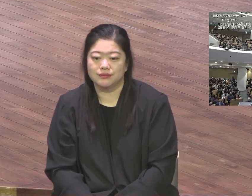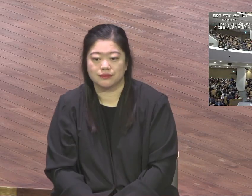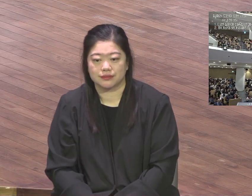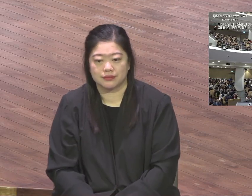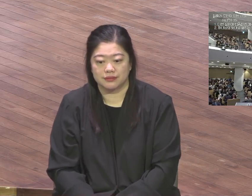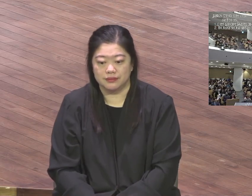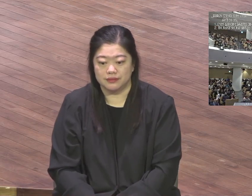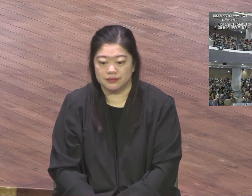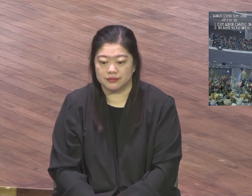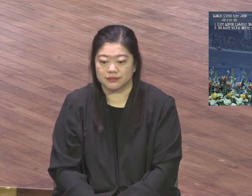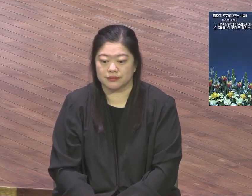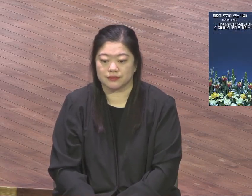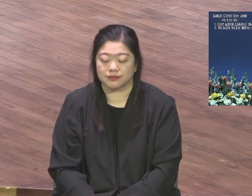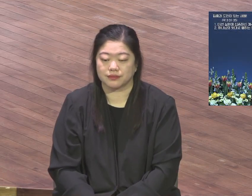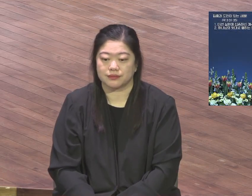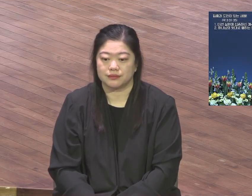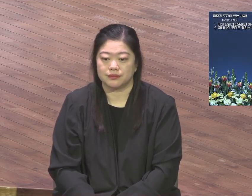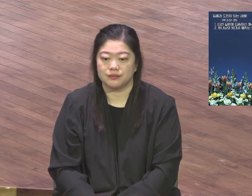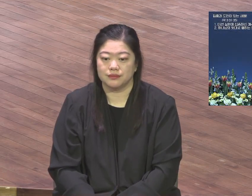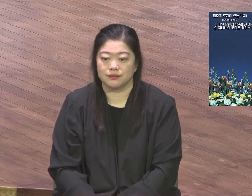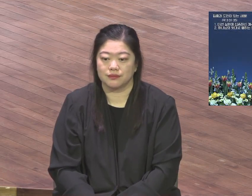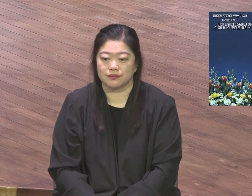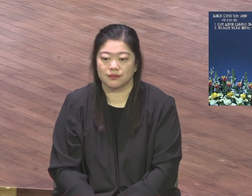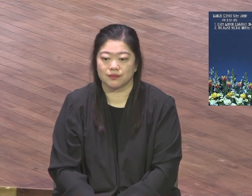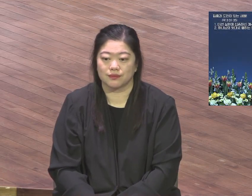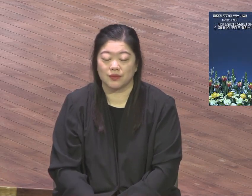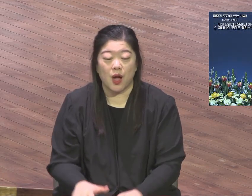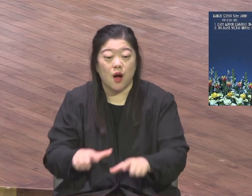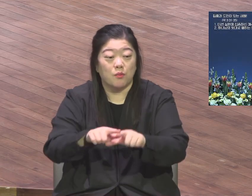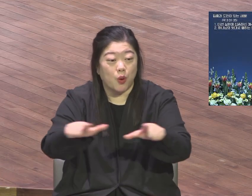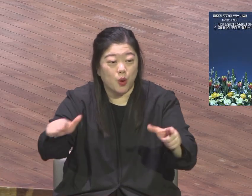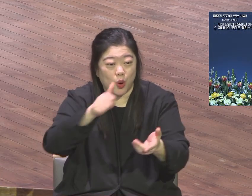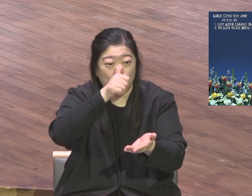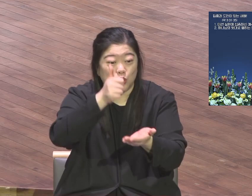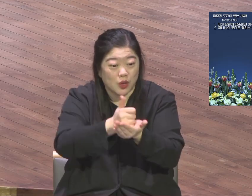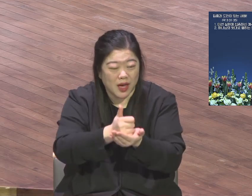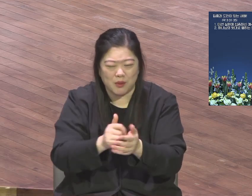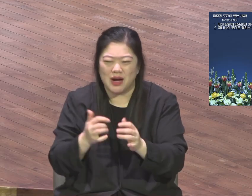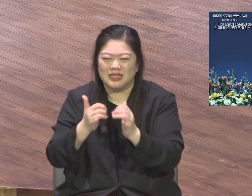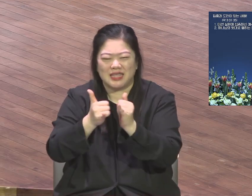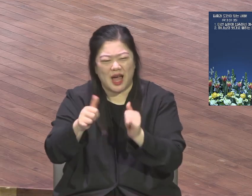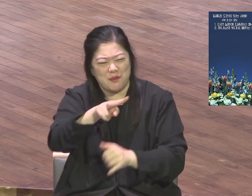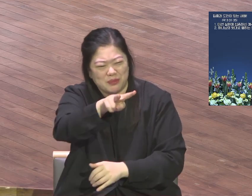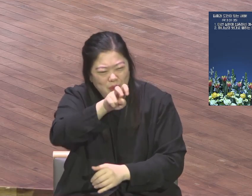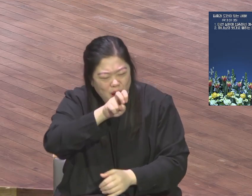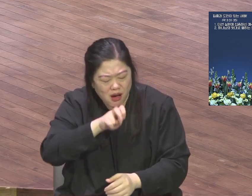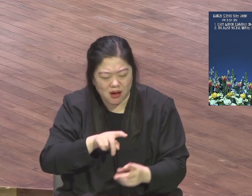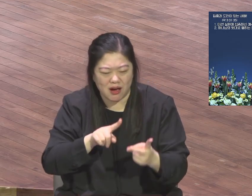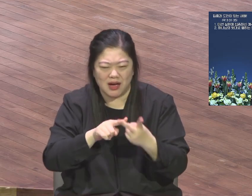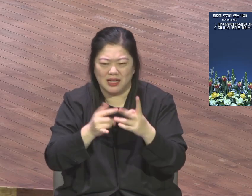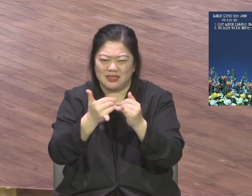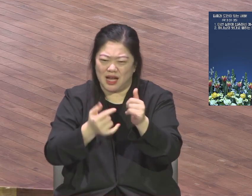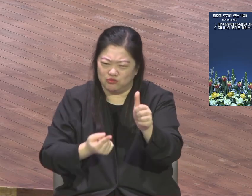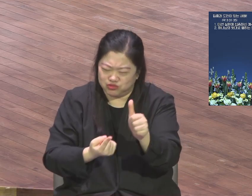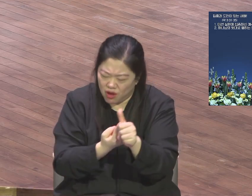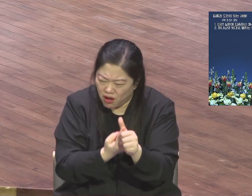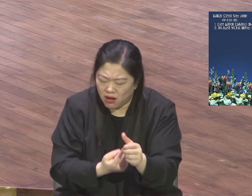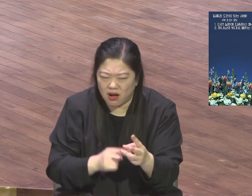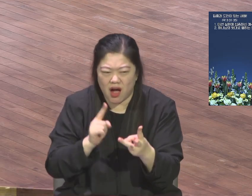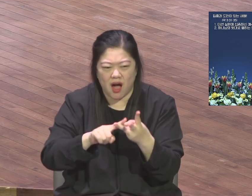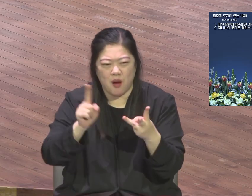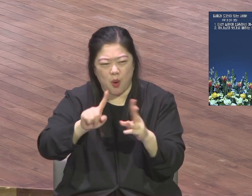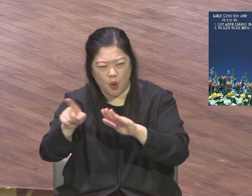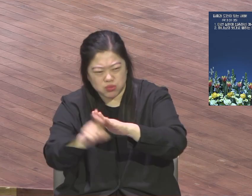자, 중요한 말씀입니다. 다른 죄는 다 용서가 됩니다. 다른 사람을 극단적으로 큰 죄를 지었다